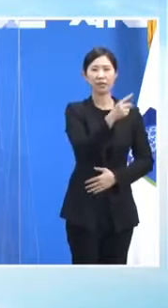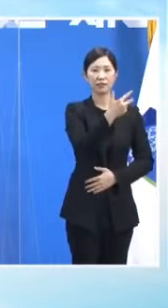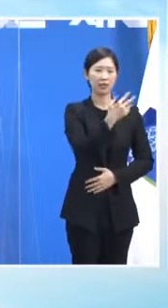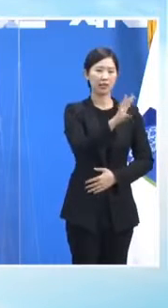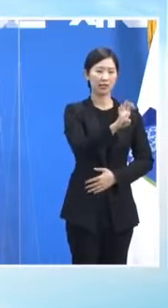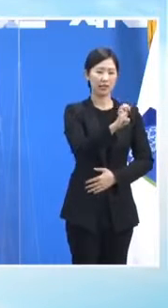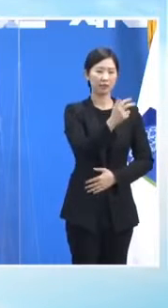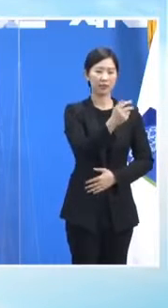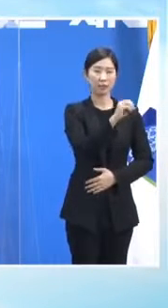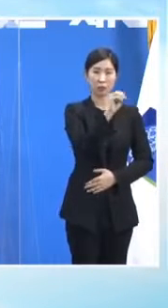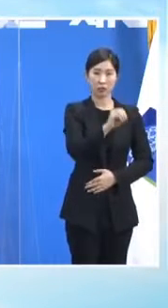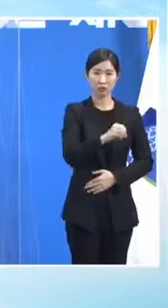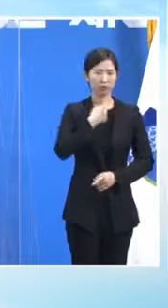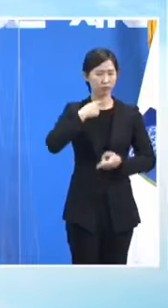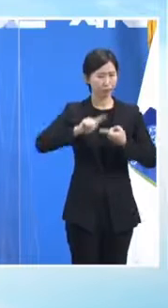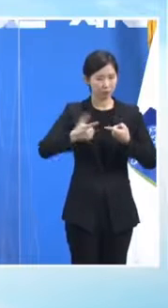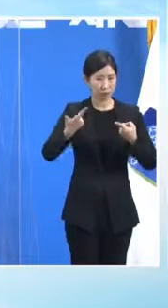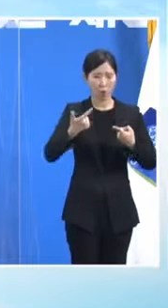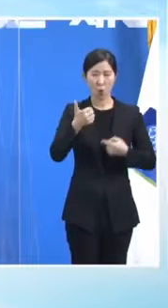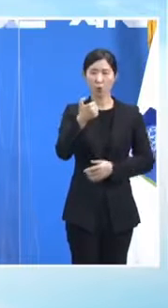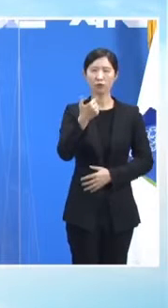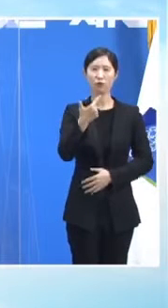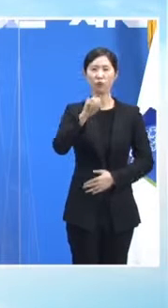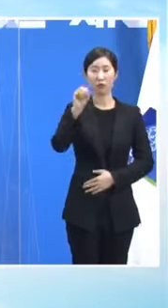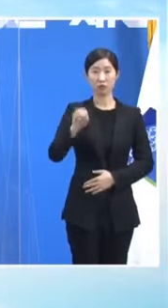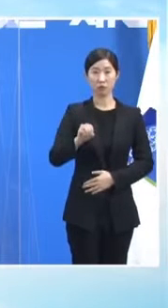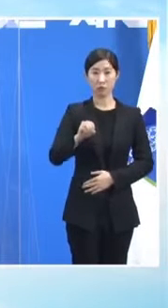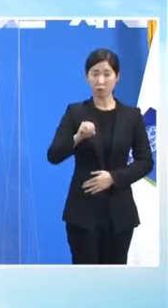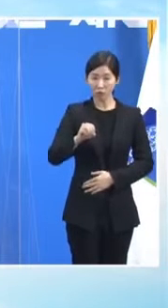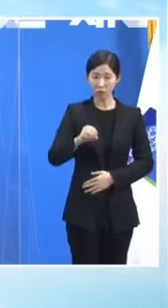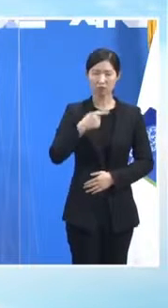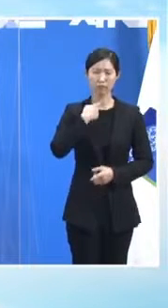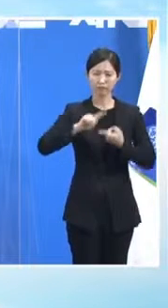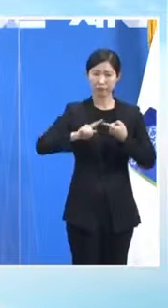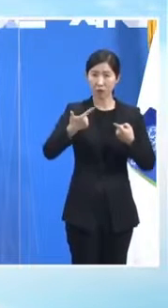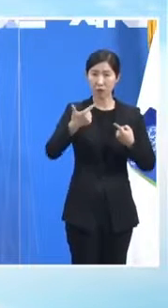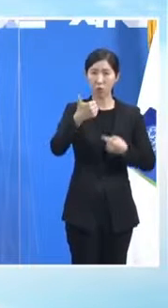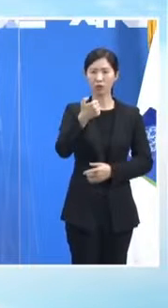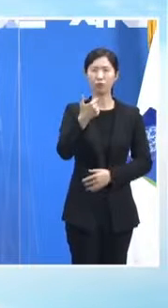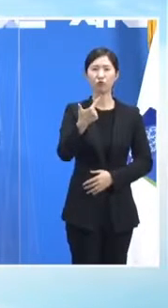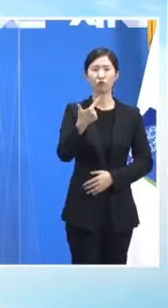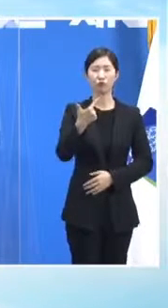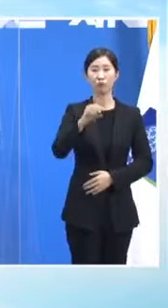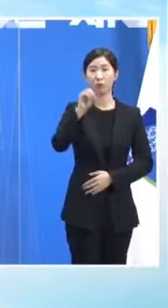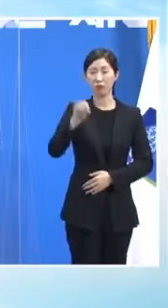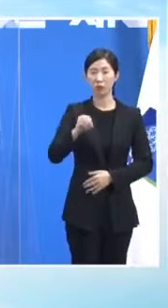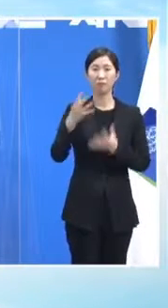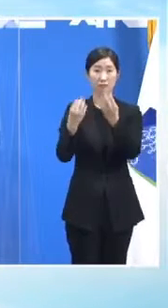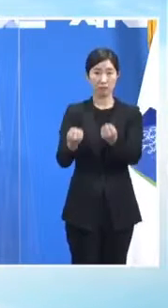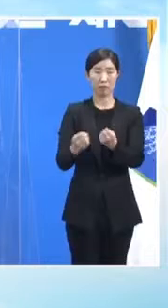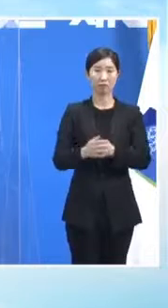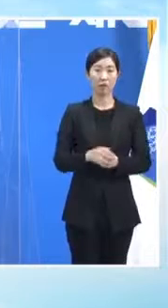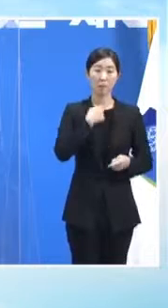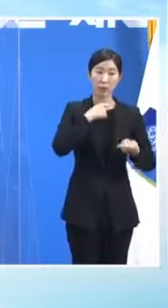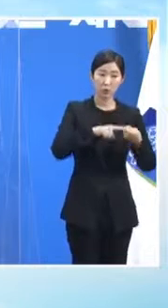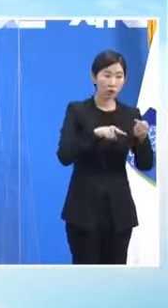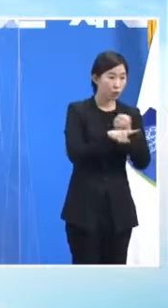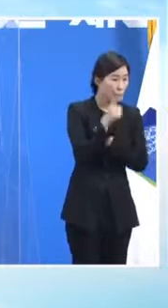불만족한다가 56.3%로 불만족도가 상대적으로 높았으며 만족의 이유로는 적성